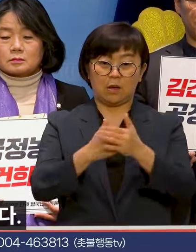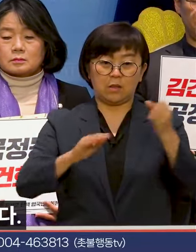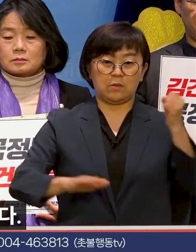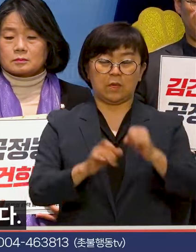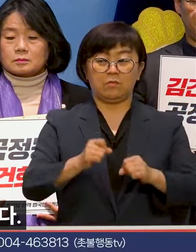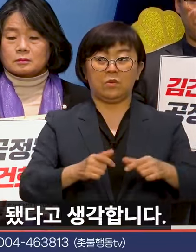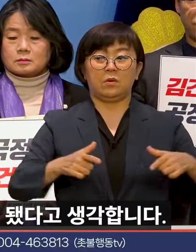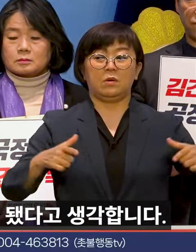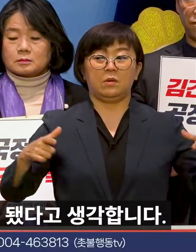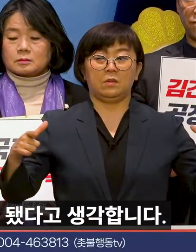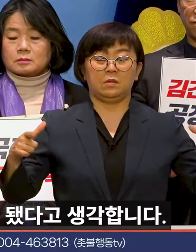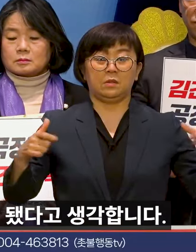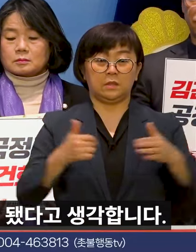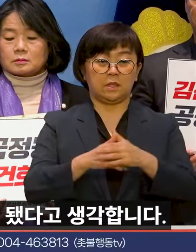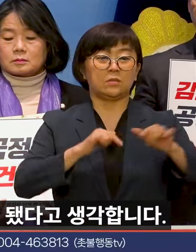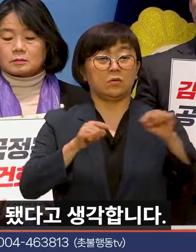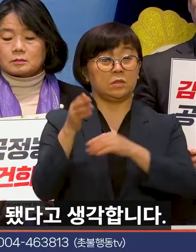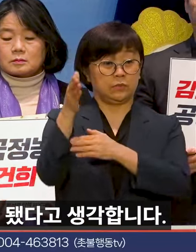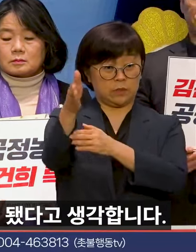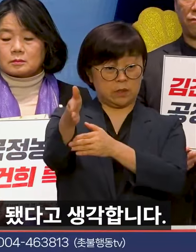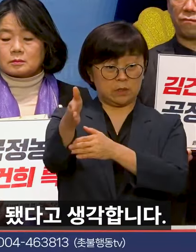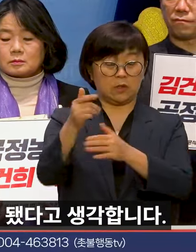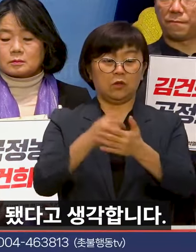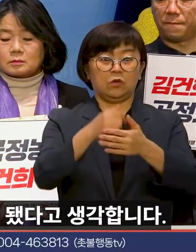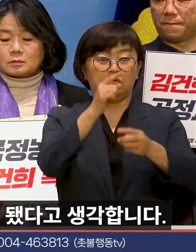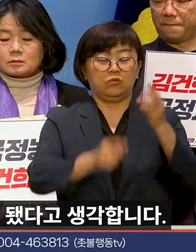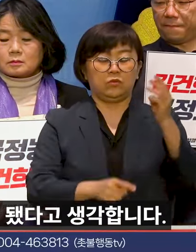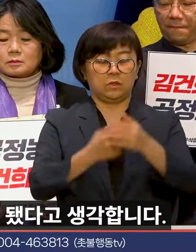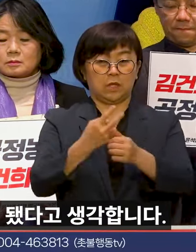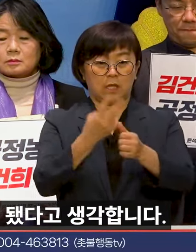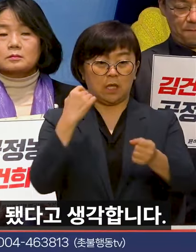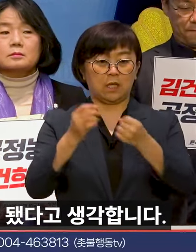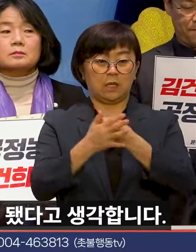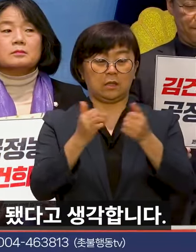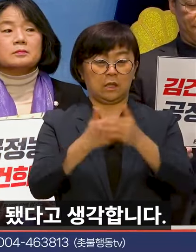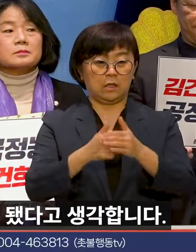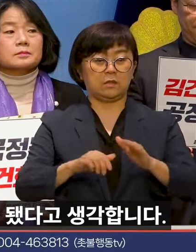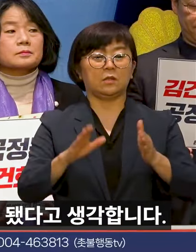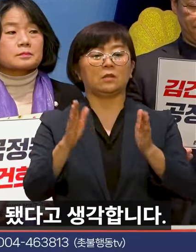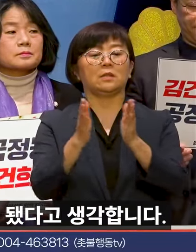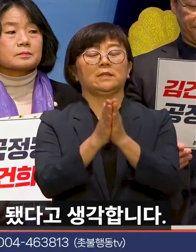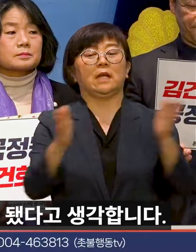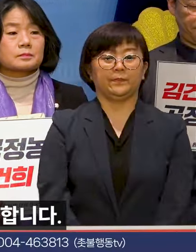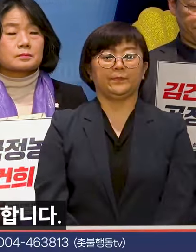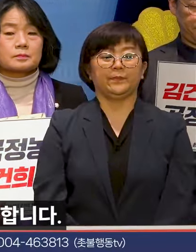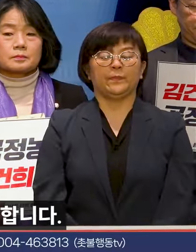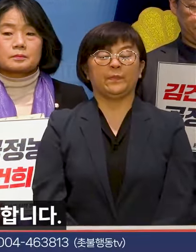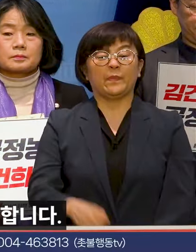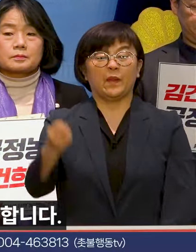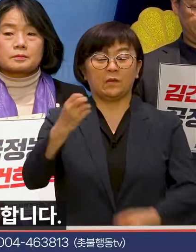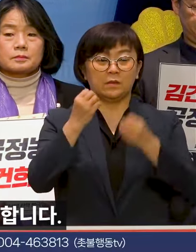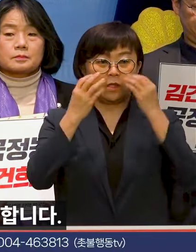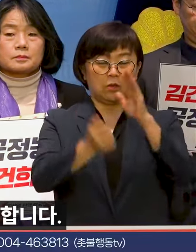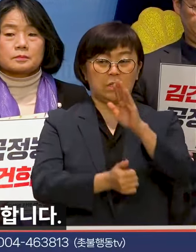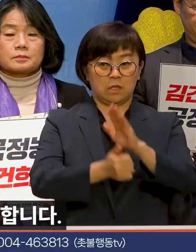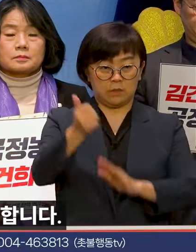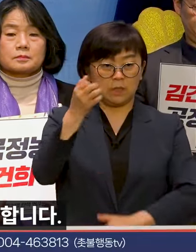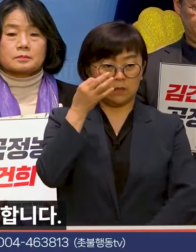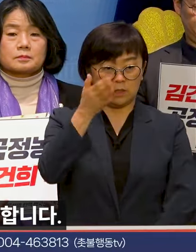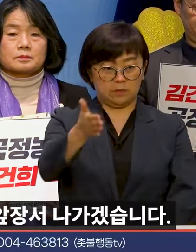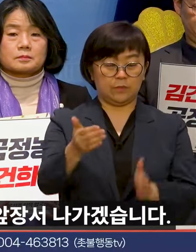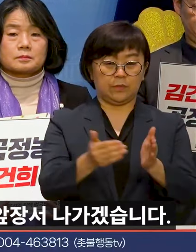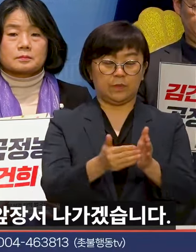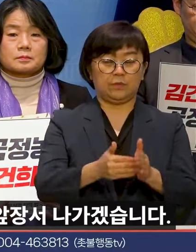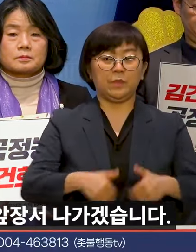넓어지고 있습니다 이제 정치권이 윤석열 탄핵에 비치를 들 때가 됐다고 생각 니다 그리고 새로운 희망을 제시해야